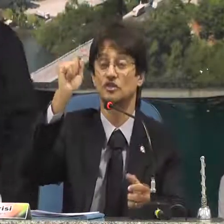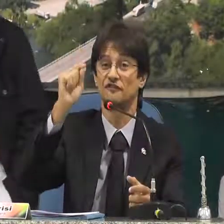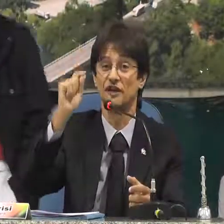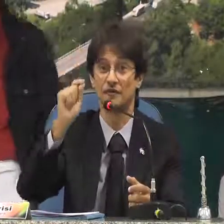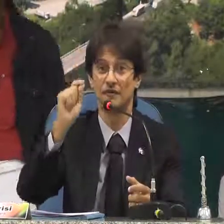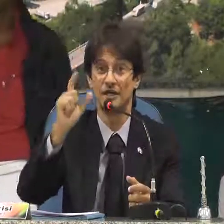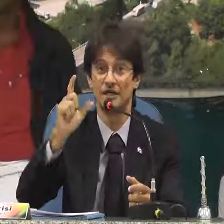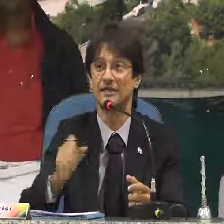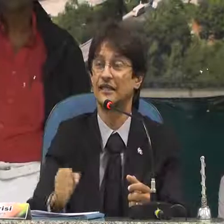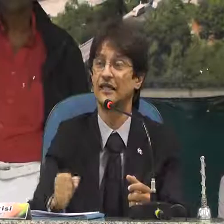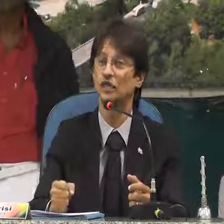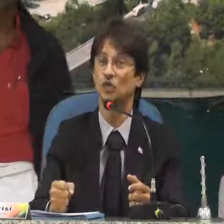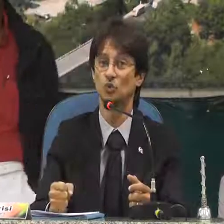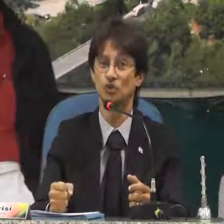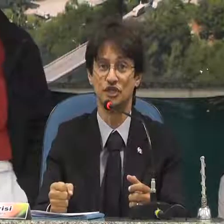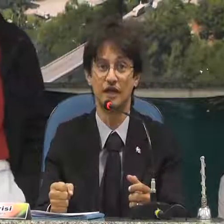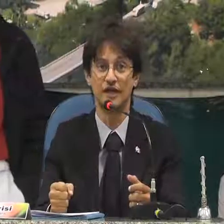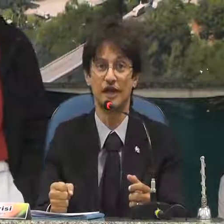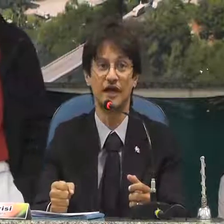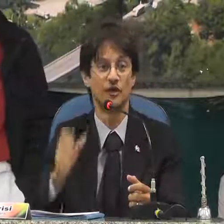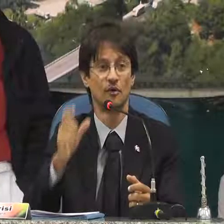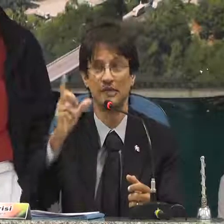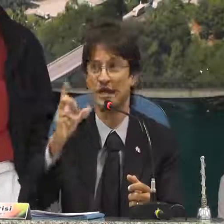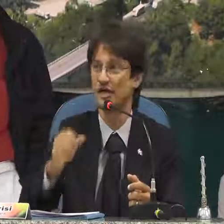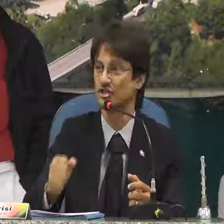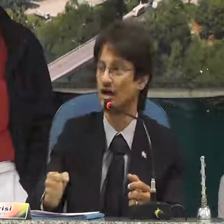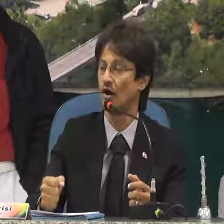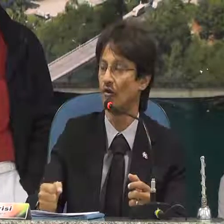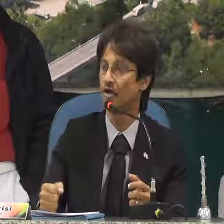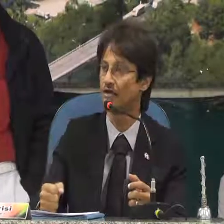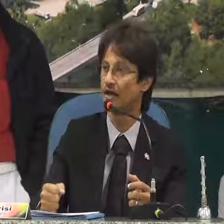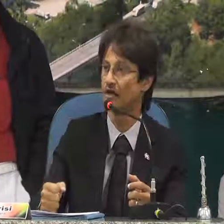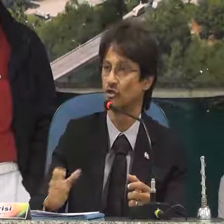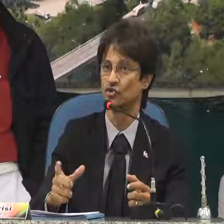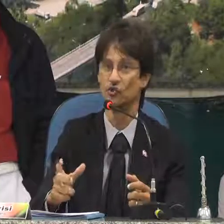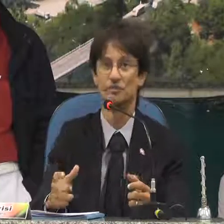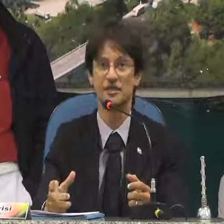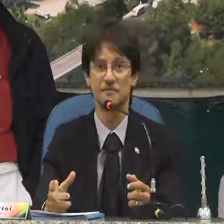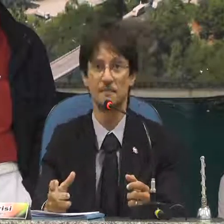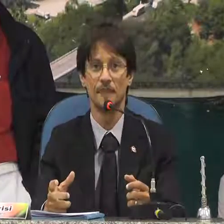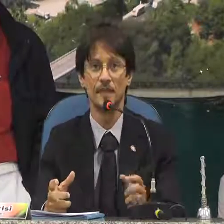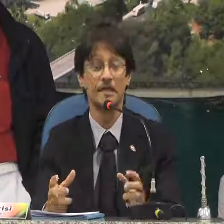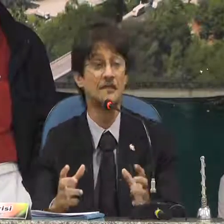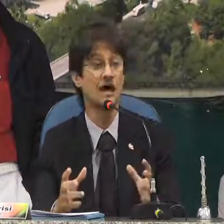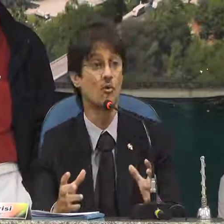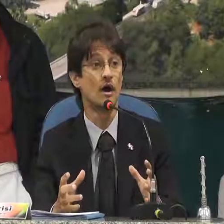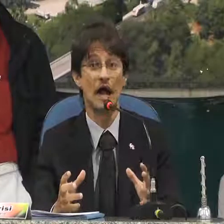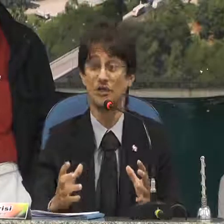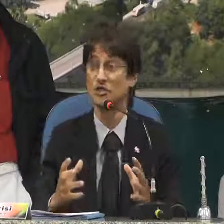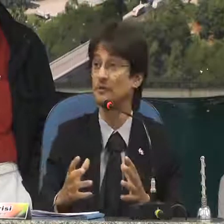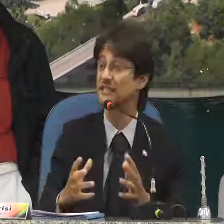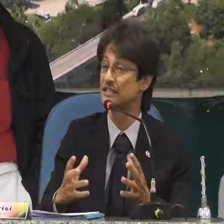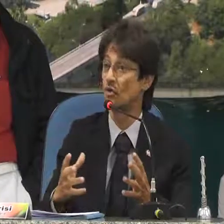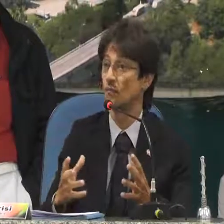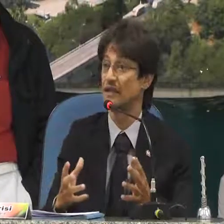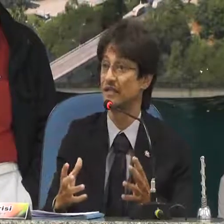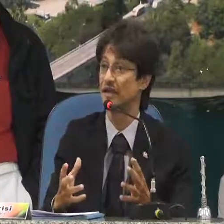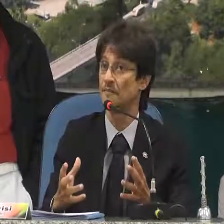de novembro, que é da negritude, em homenagem ao líder zumbi. Então, a gente